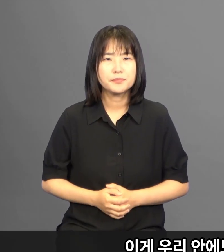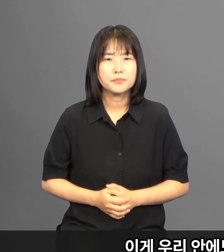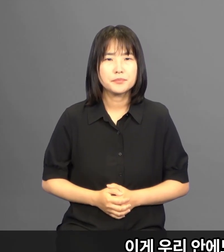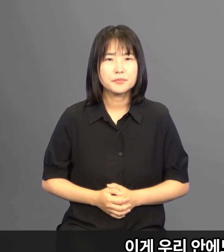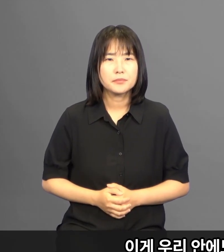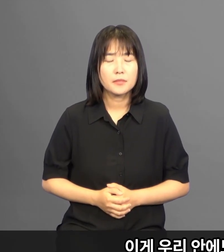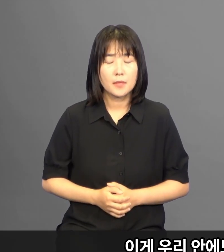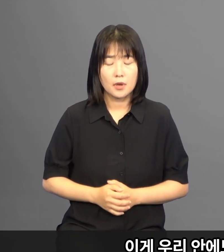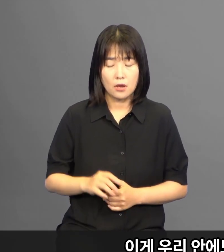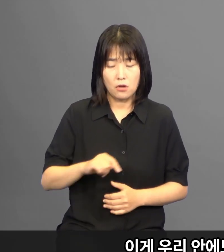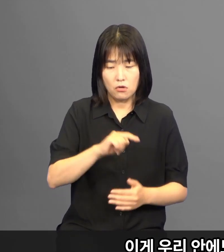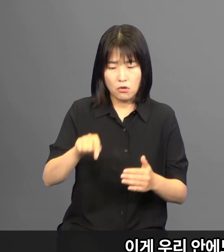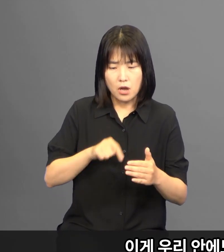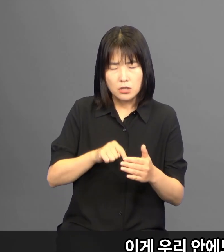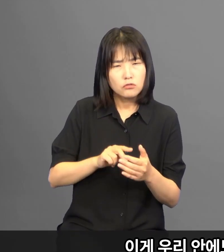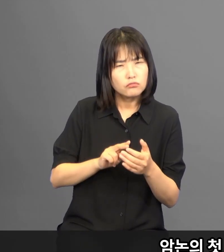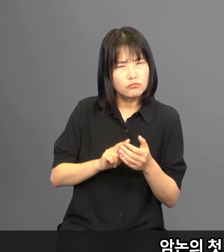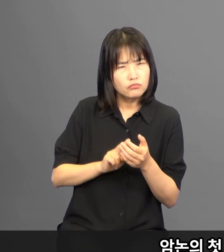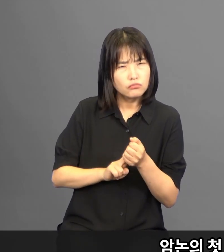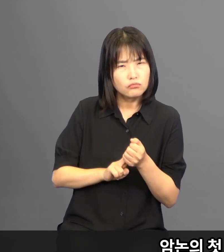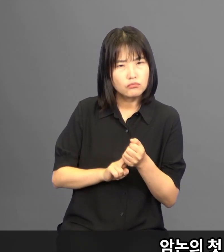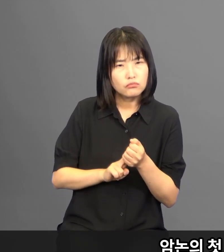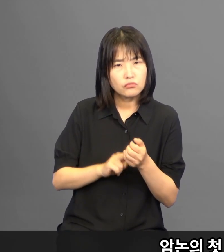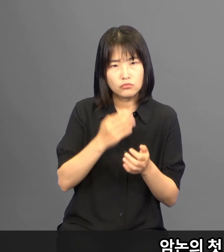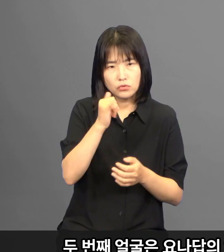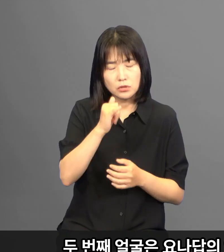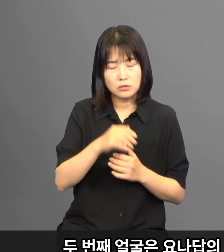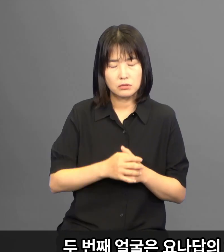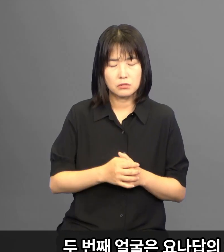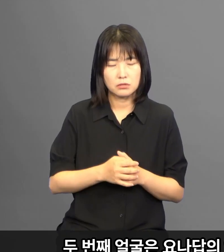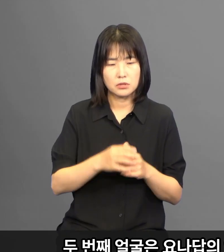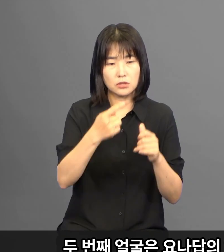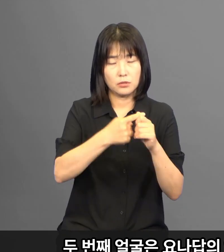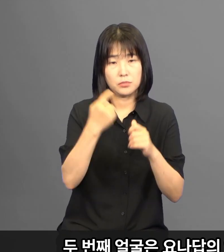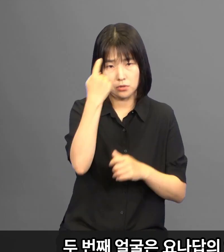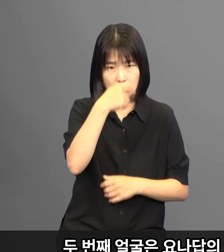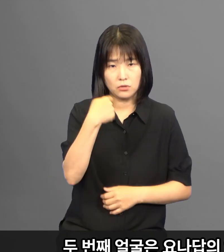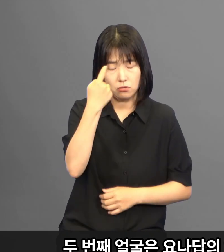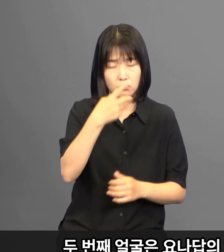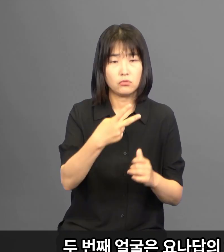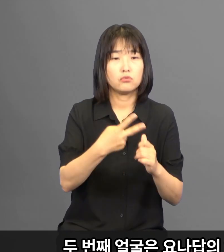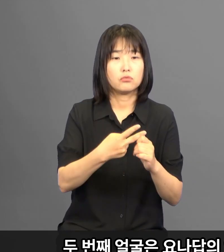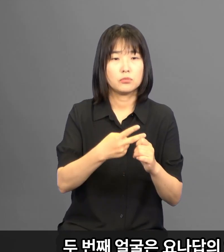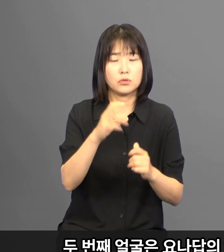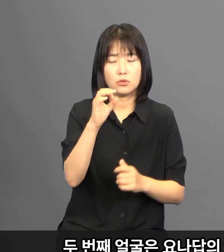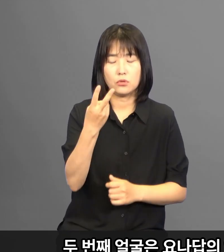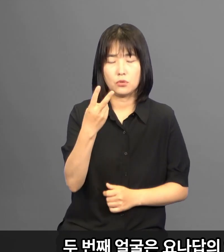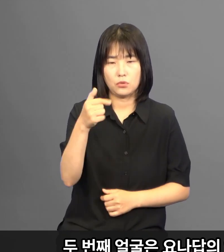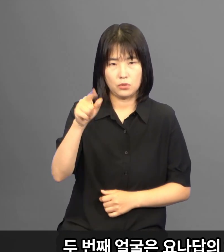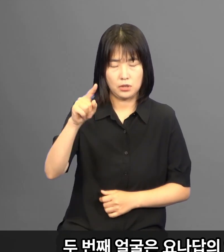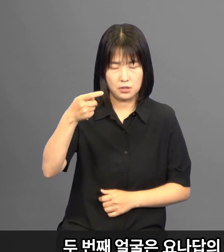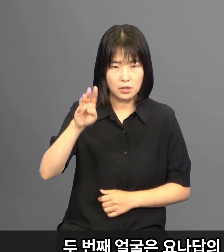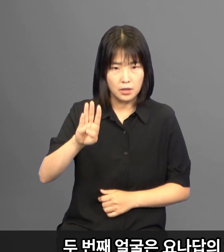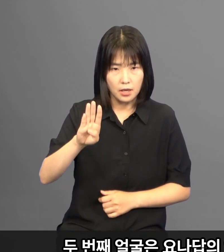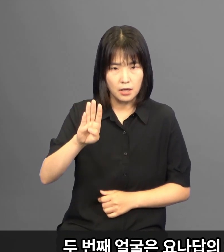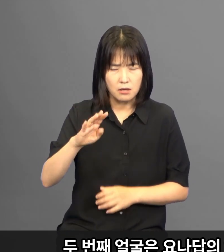안에도 숨겨져 있을 수 있는 암논의 첫 번째 얼굴이에요. 두 번째 얼굴은 요나답의 얼굴인데